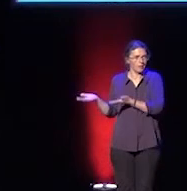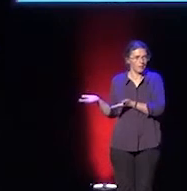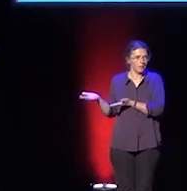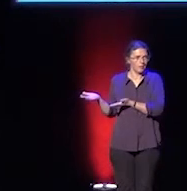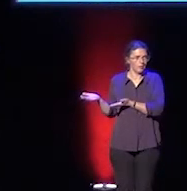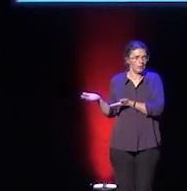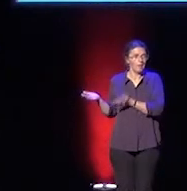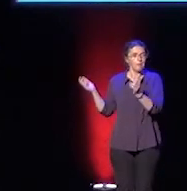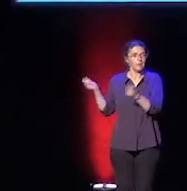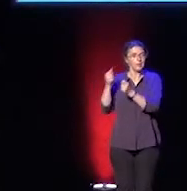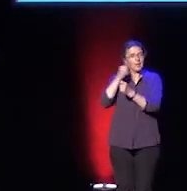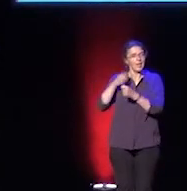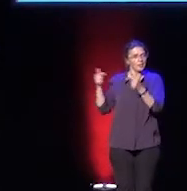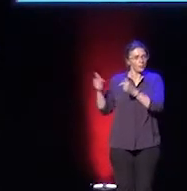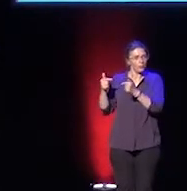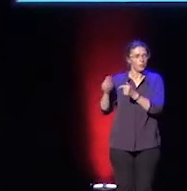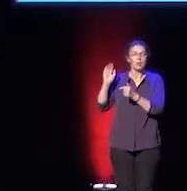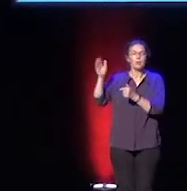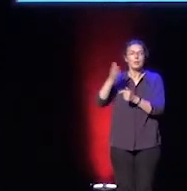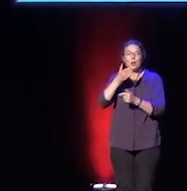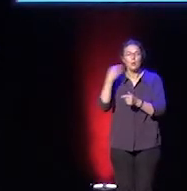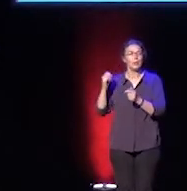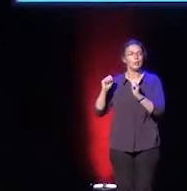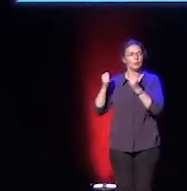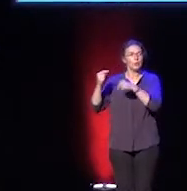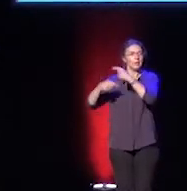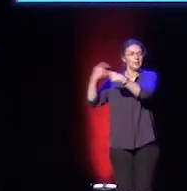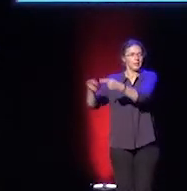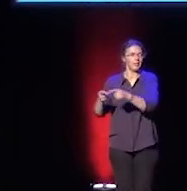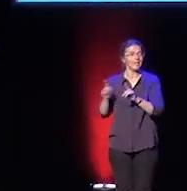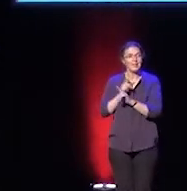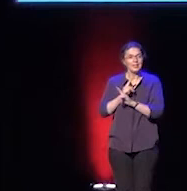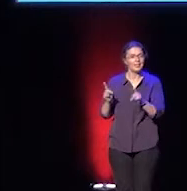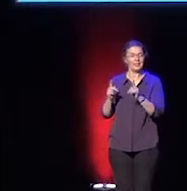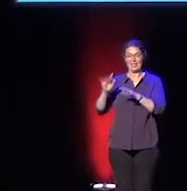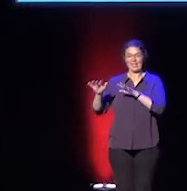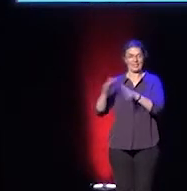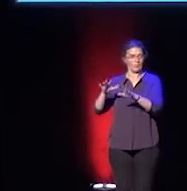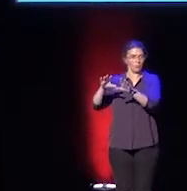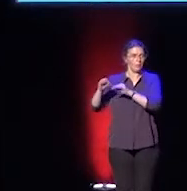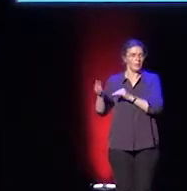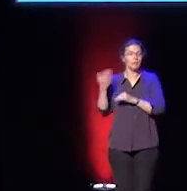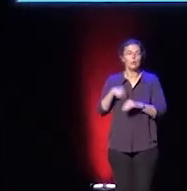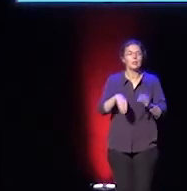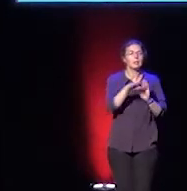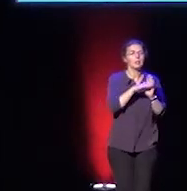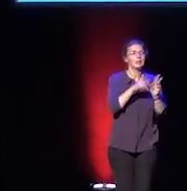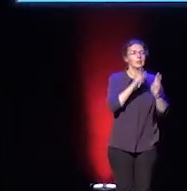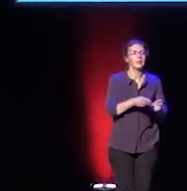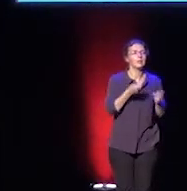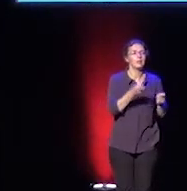und die betriebliche Altersvorsorge wird später nicht dynamisiert, sie übernimmt nicht die Risiken, die die gesetzliche